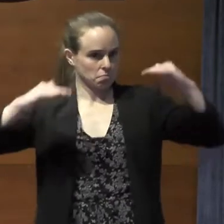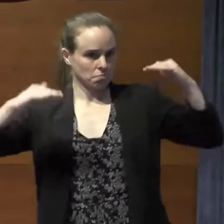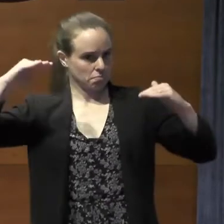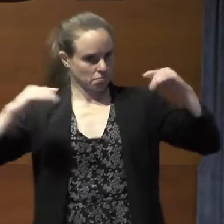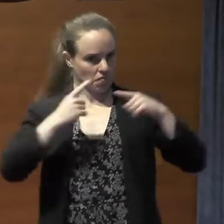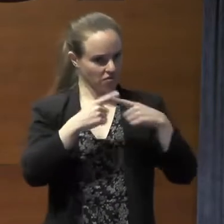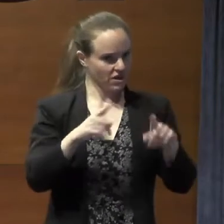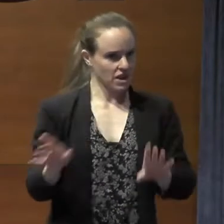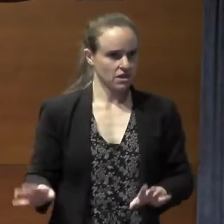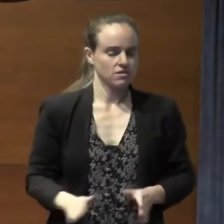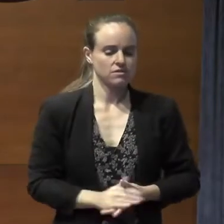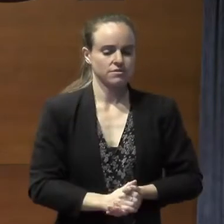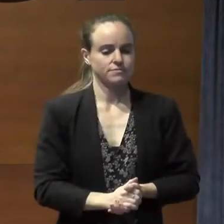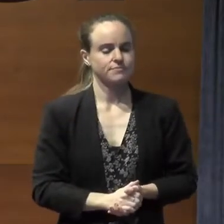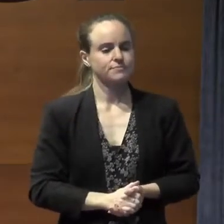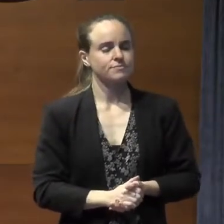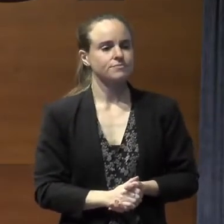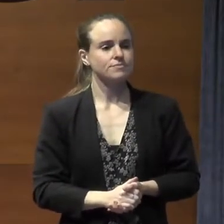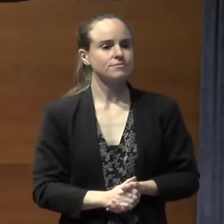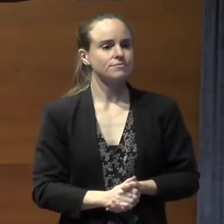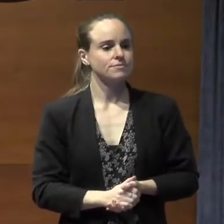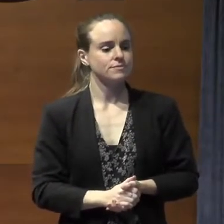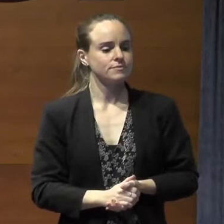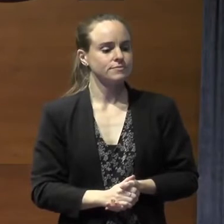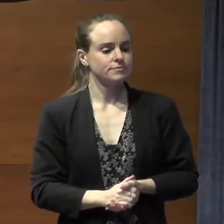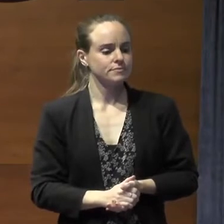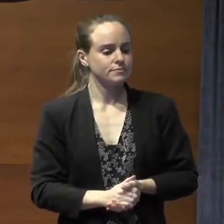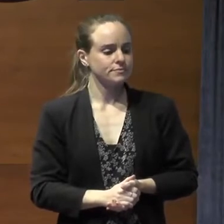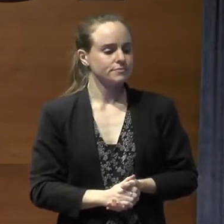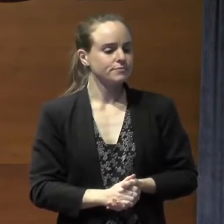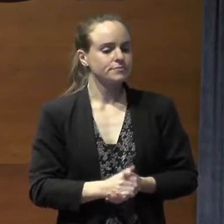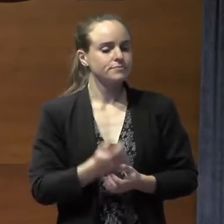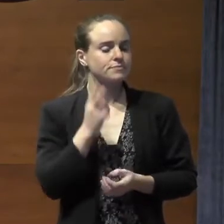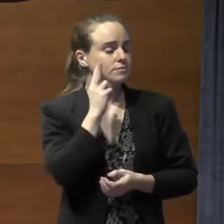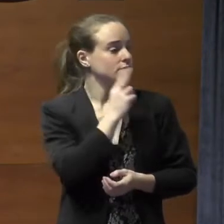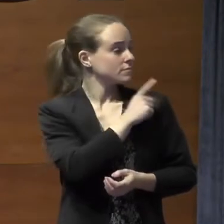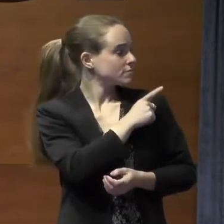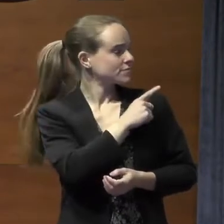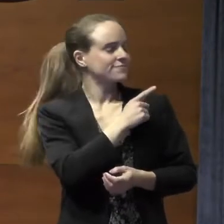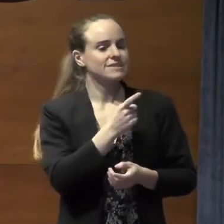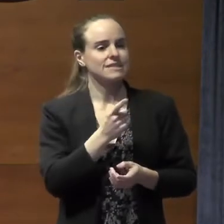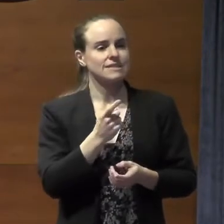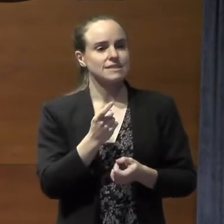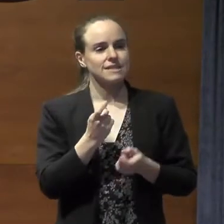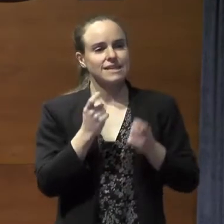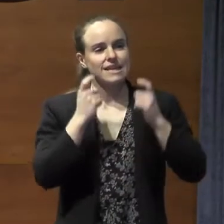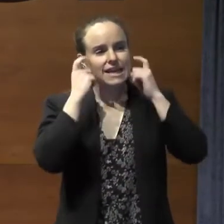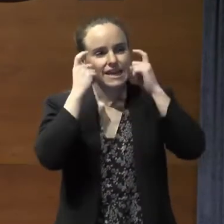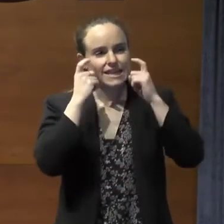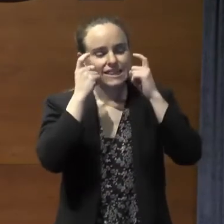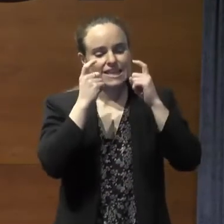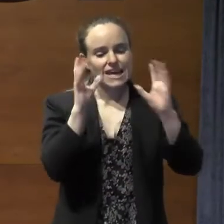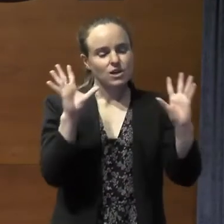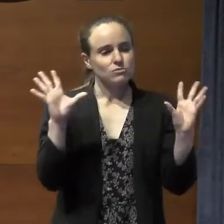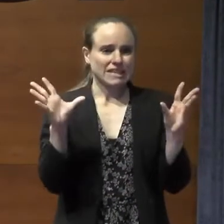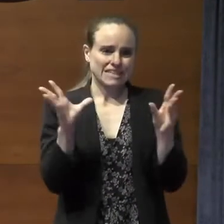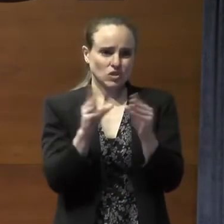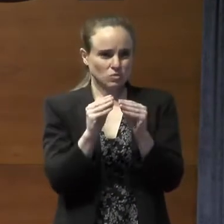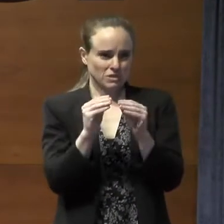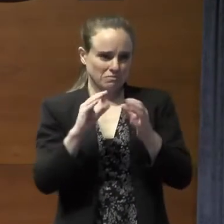las víctimas también. Esta diapositiva trata de plasmar de una manera un poco